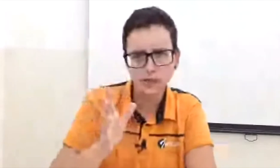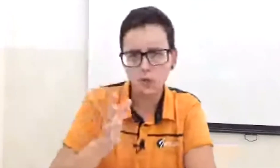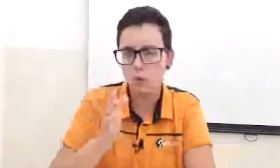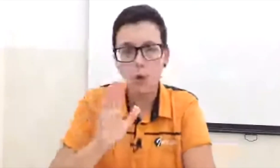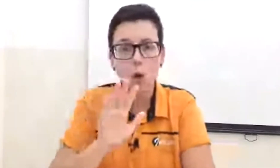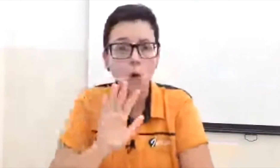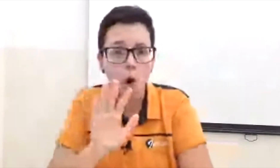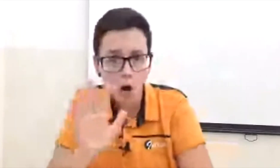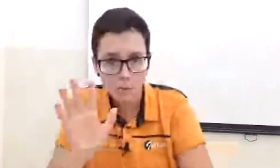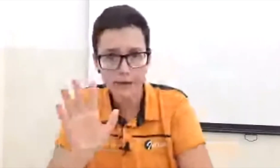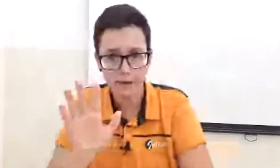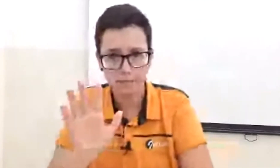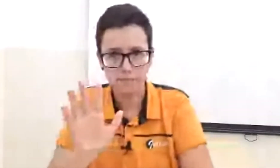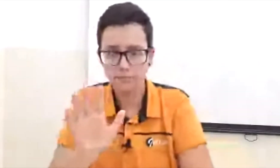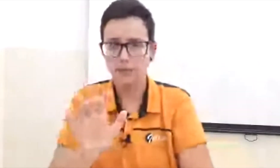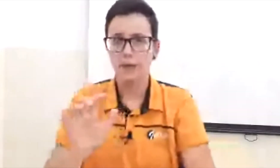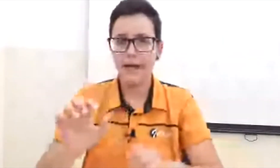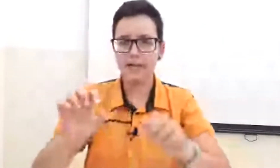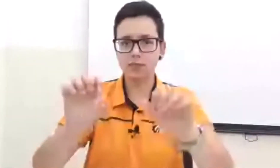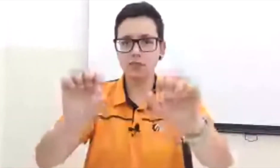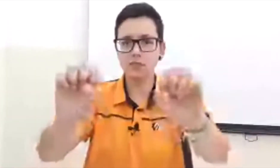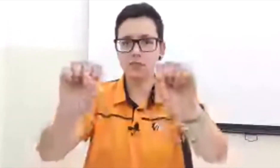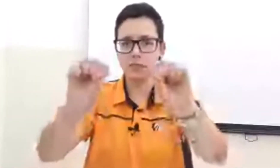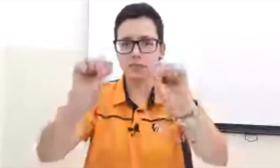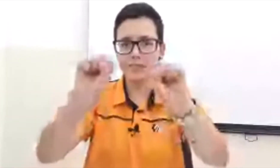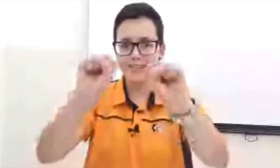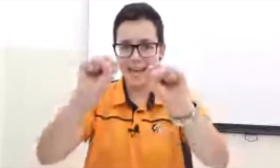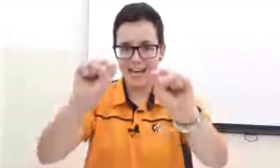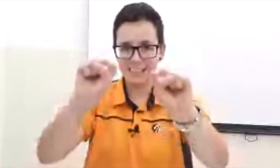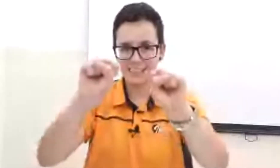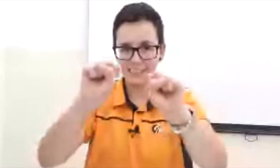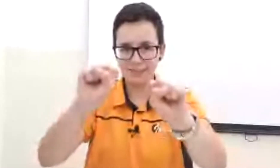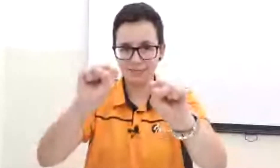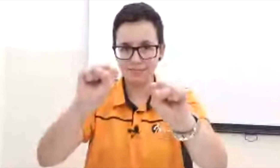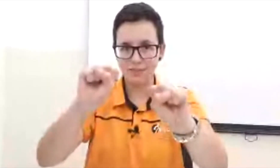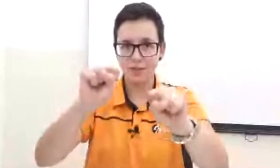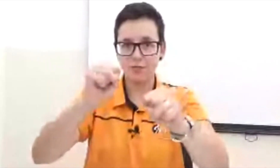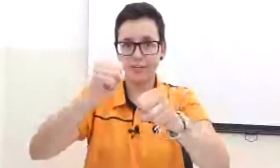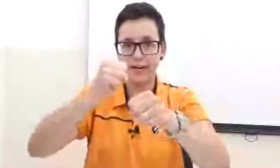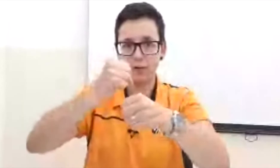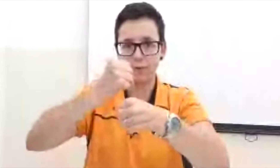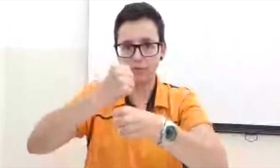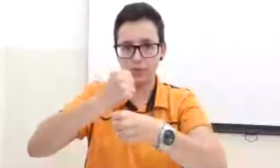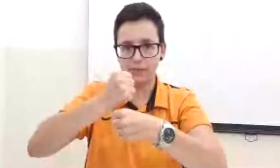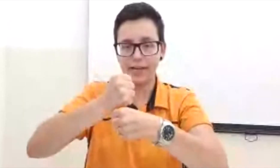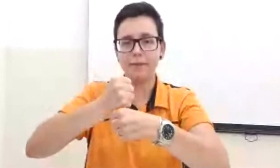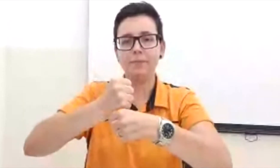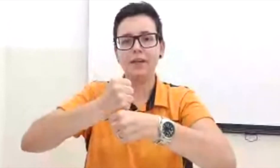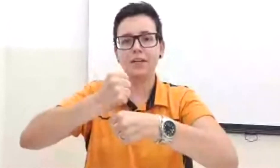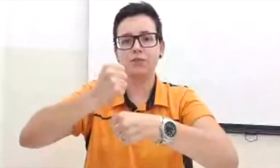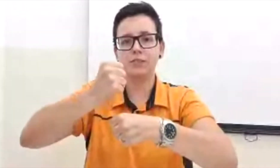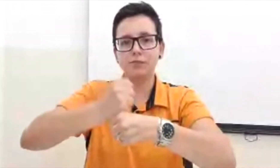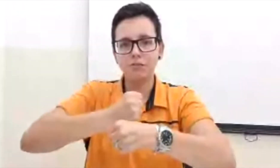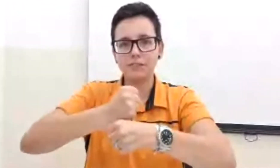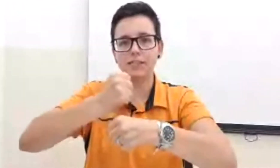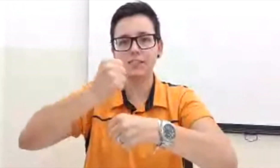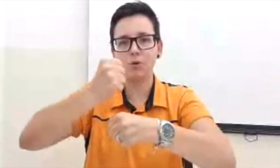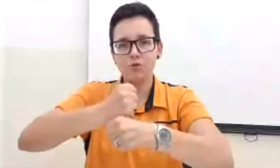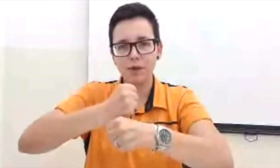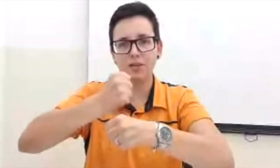construção ou obra. É as duas mãos em S virado para você, e você vai fazer esse movimento aqui,